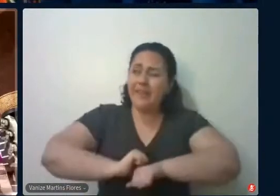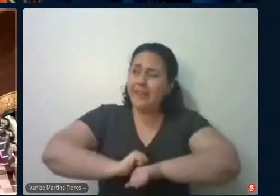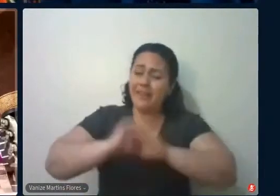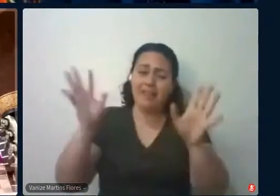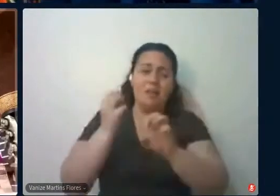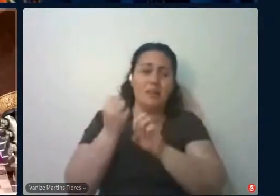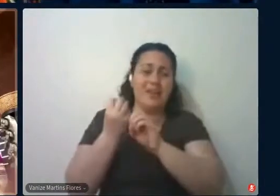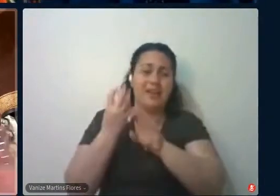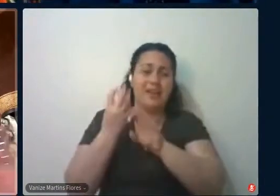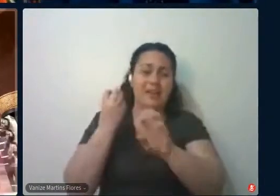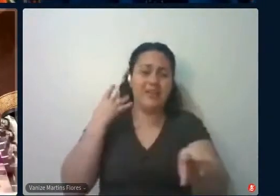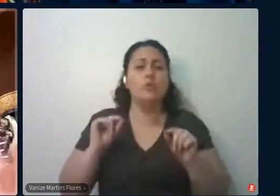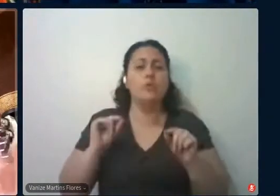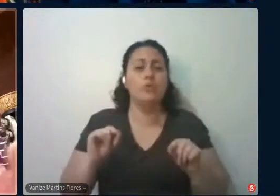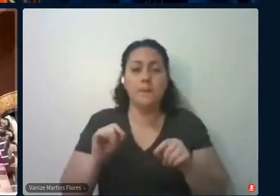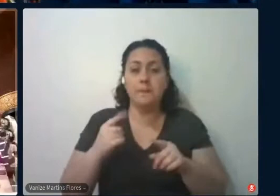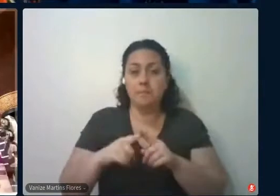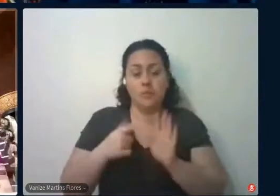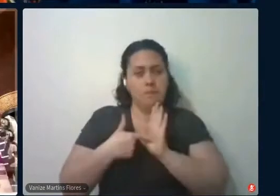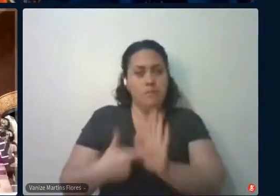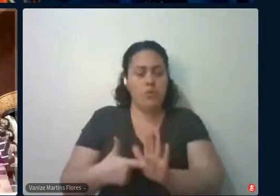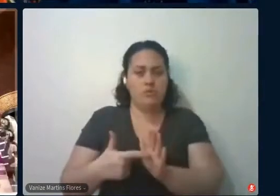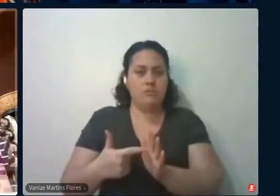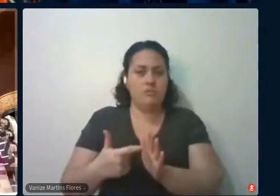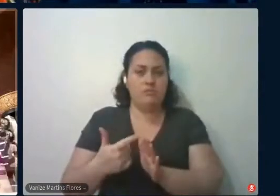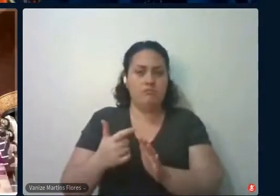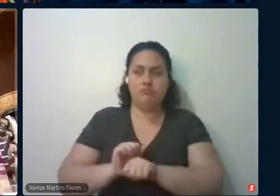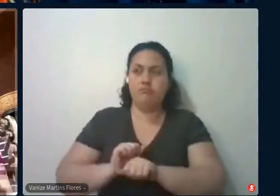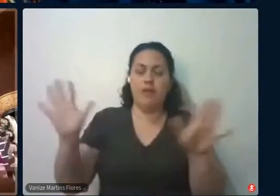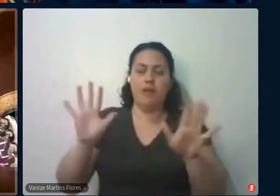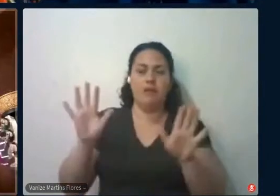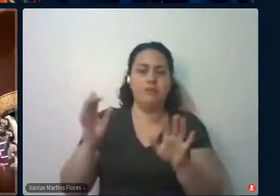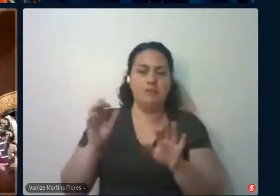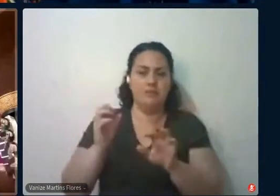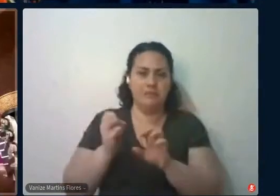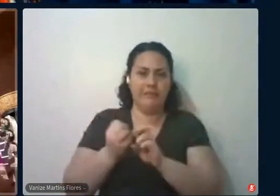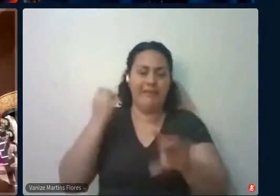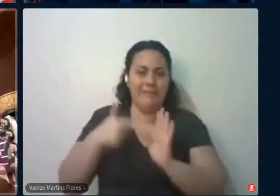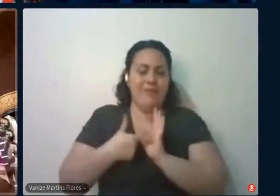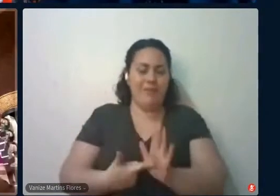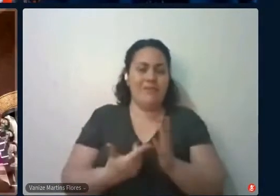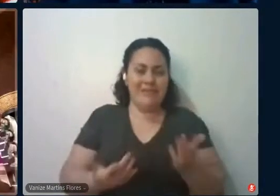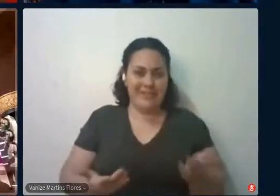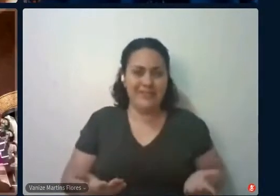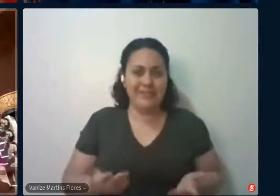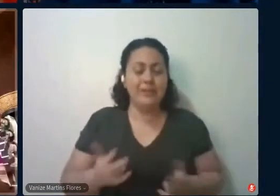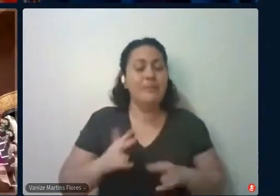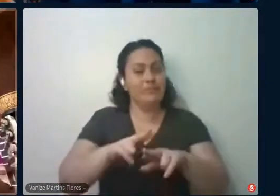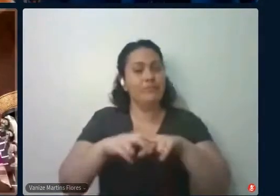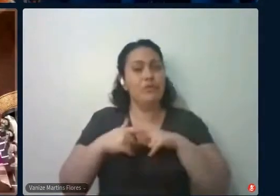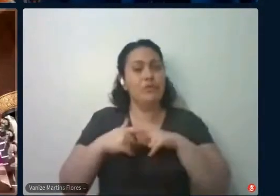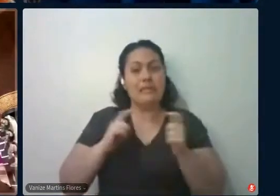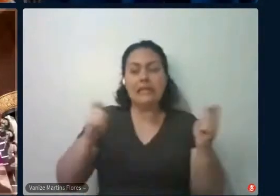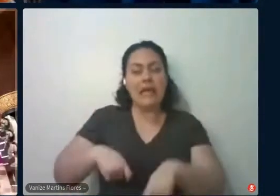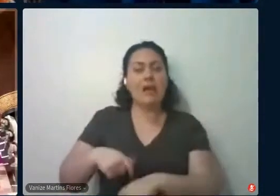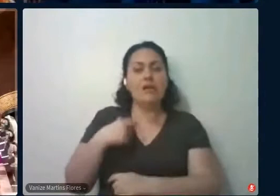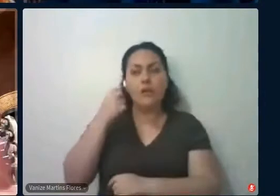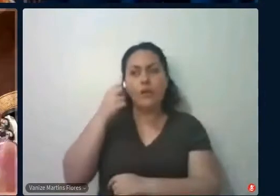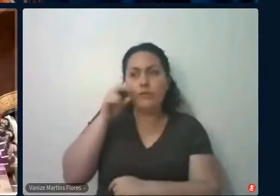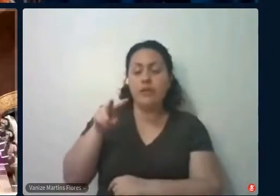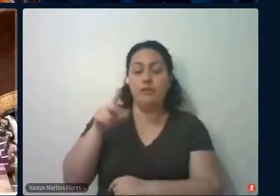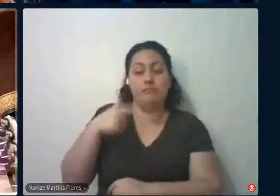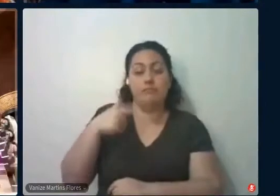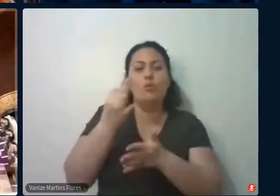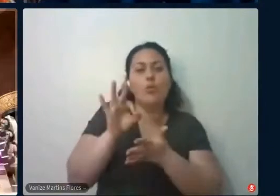fica escrachada, ela fica na cara. Então, a gente acaba tendo a possibilidade de corrigir essas situações no momento que a gente vai fazer